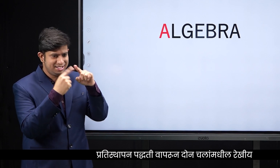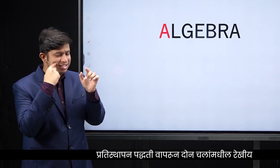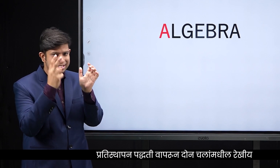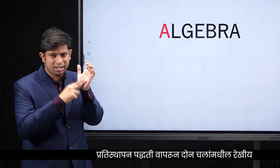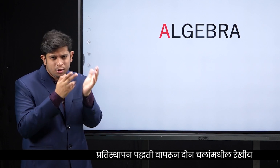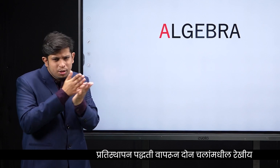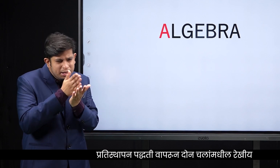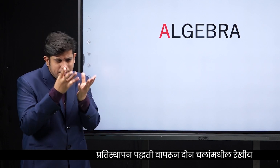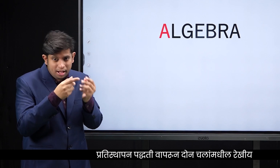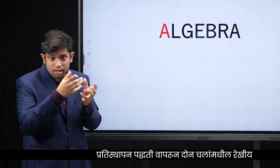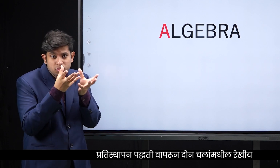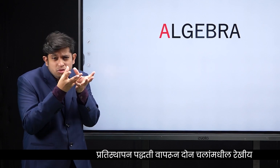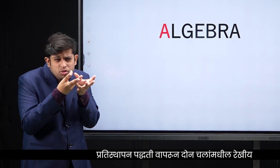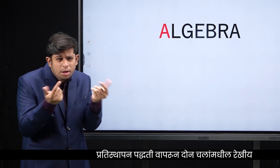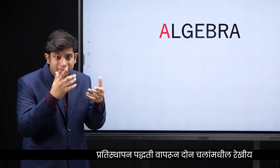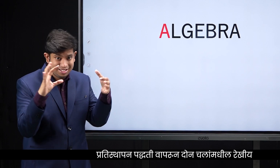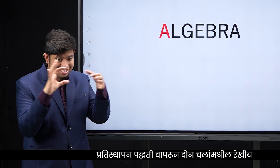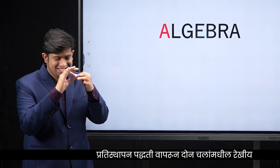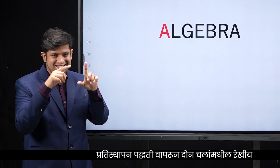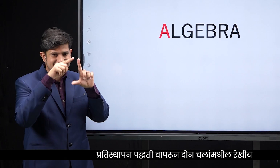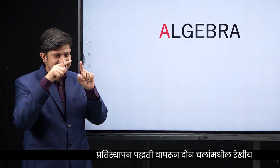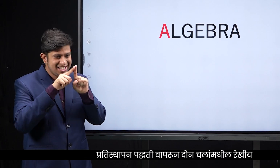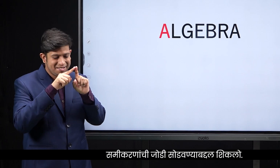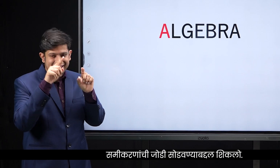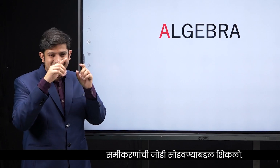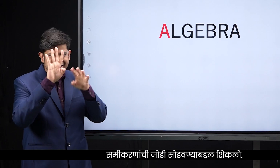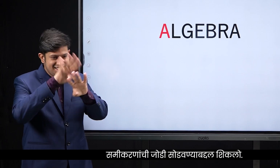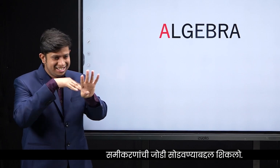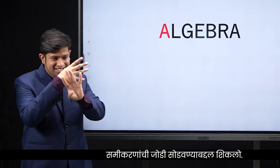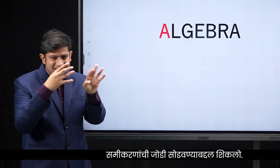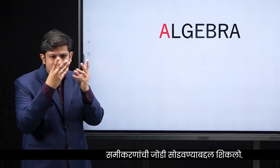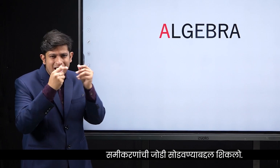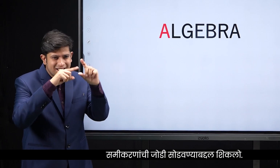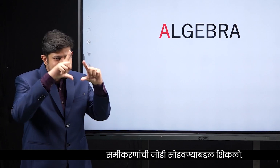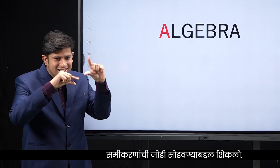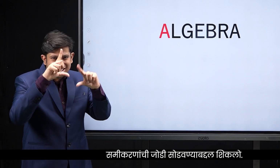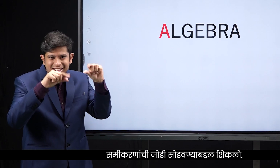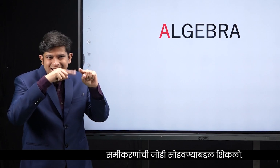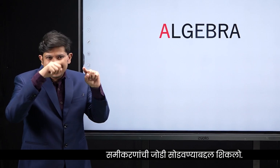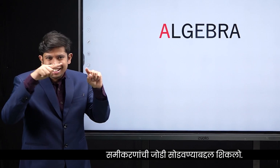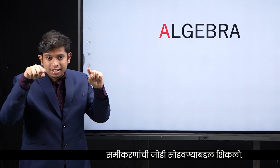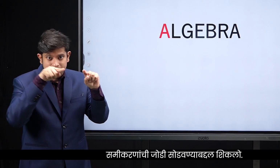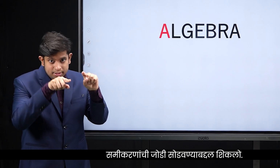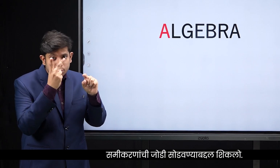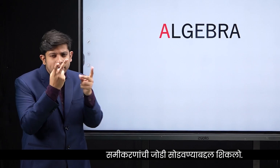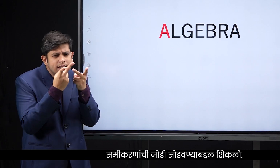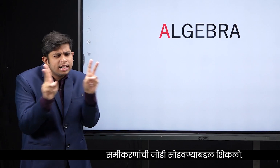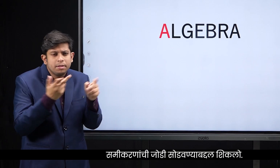प्रतिस्थापन पद्धती वापरून दोन चलांमधील रेखीय समीकरणांची जोडी सोडवण्याबद्दल शिकलो.